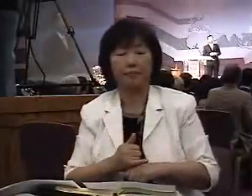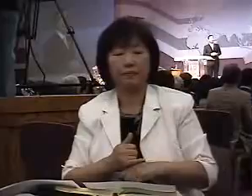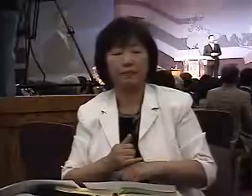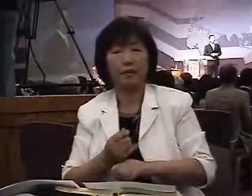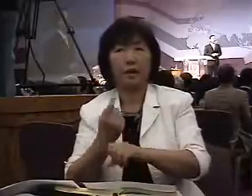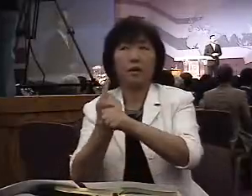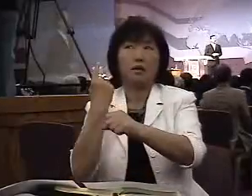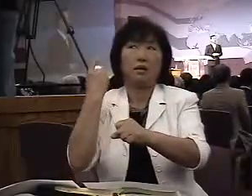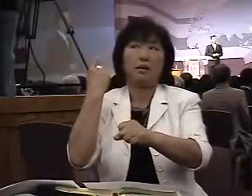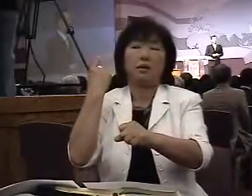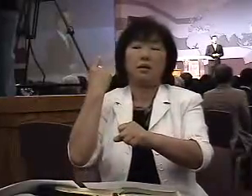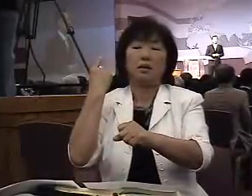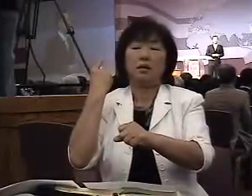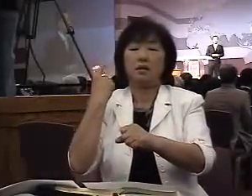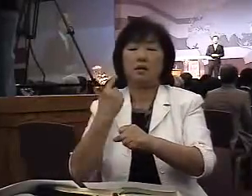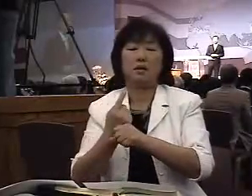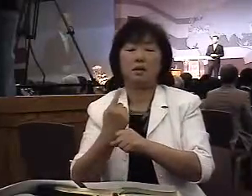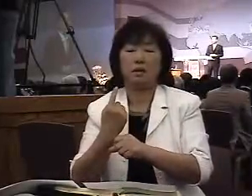작년